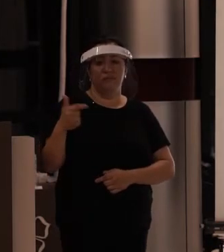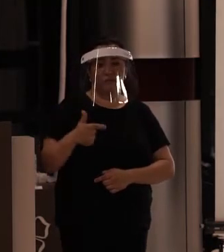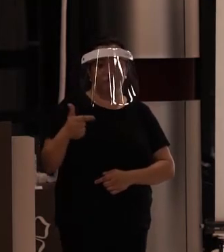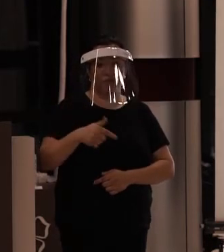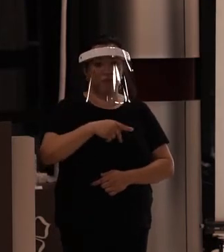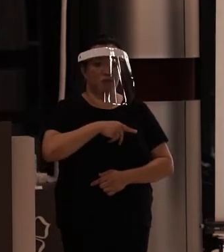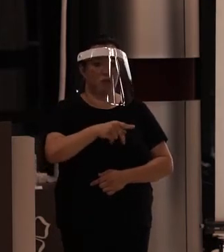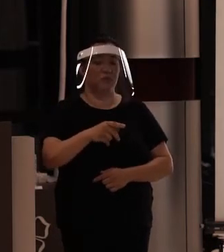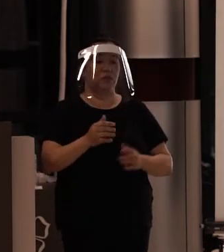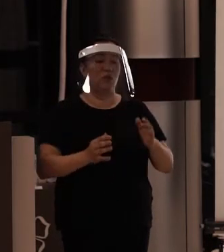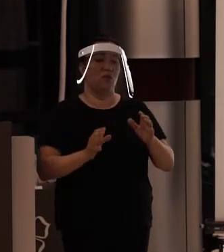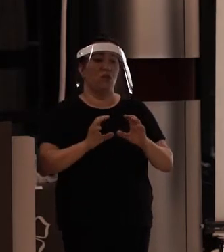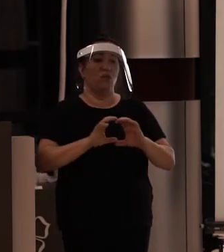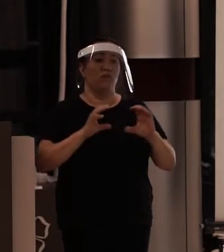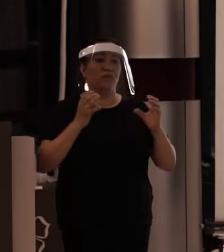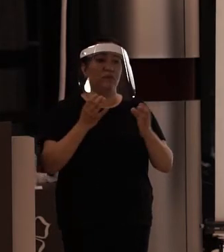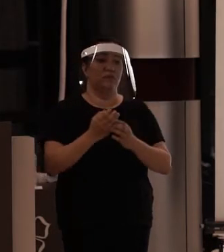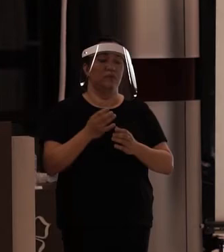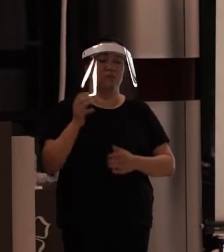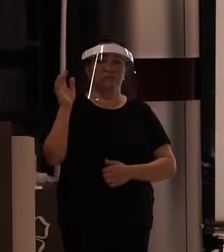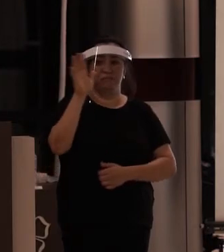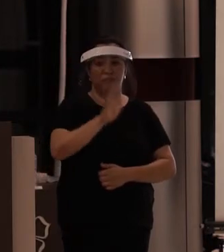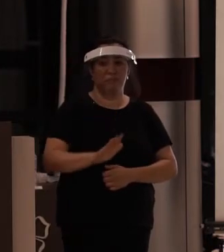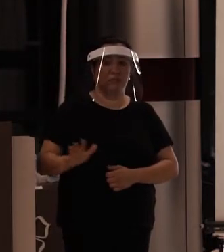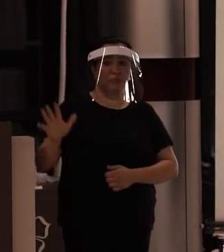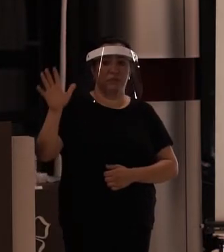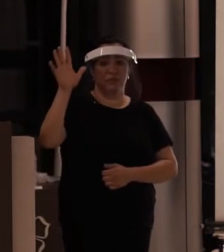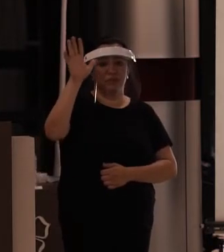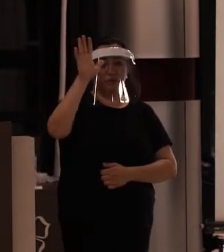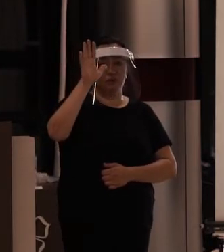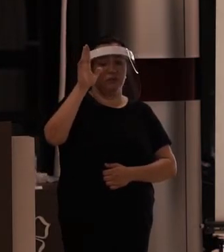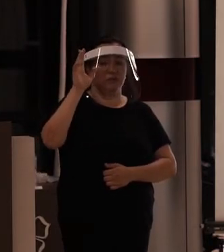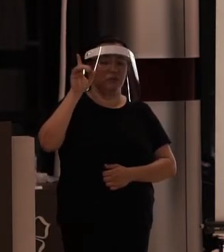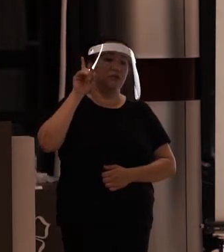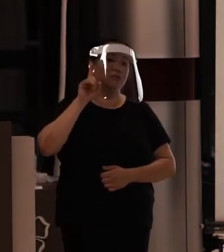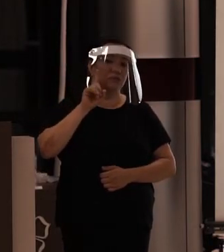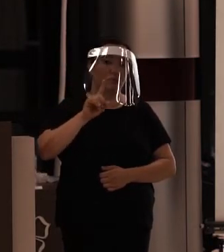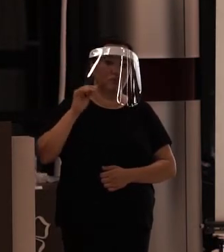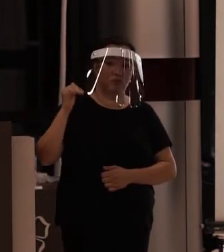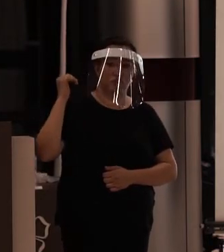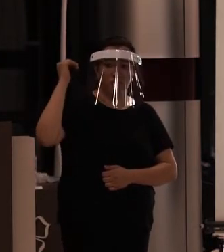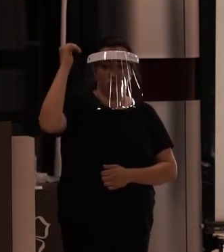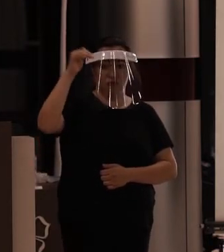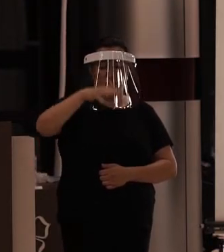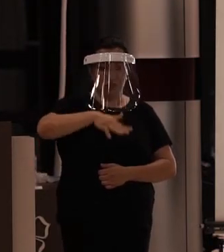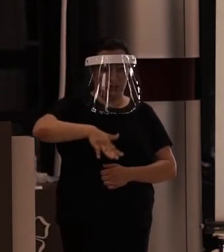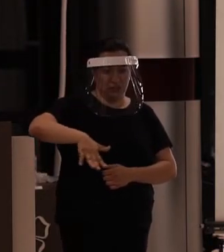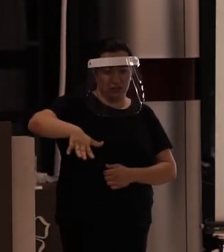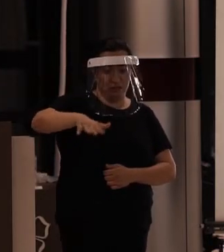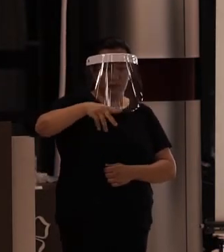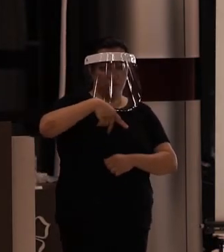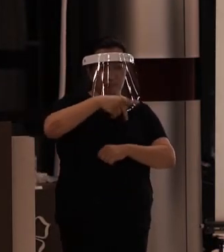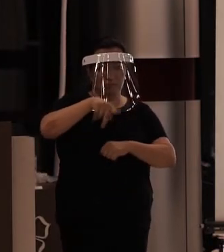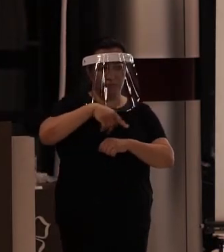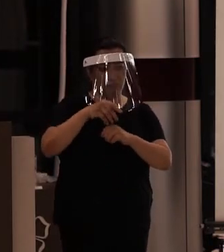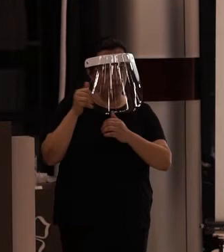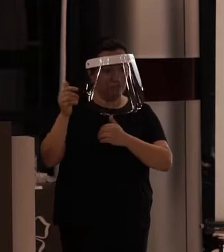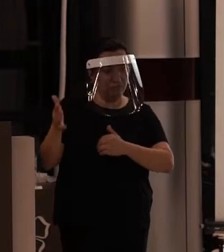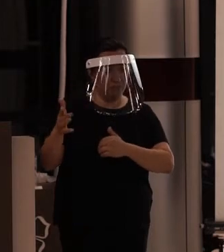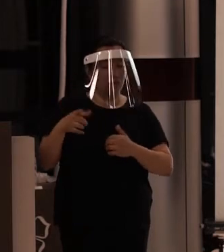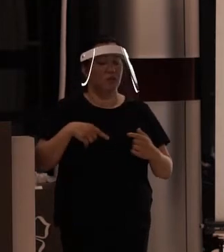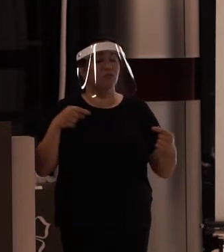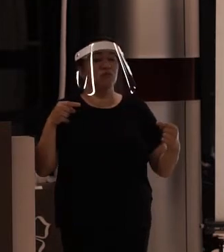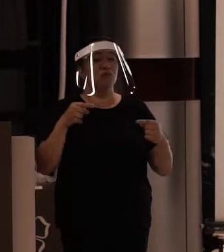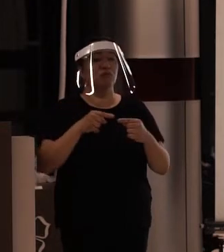da Confederação Pan-Americana de Engenharia Mecânica, Elétrica, Industriales e Ramas Afines, que a gente